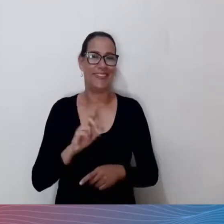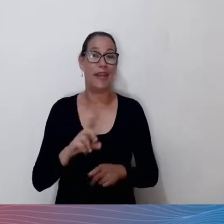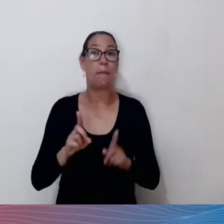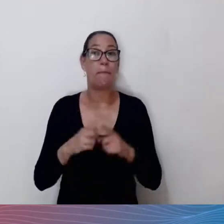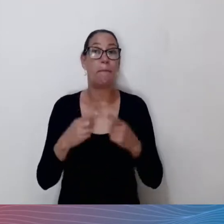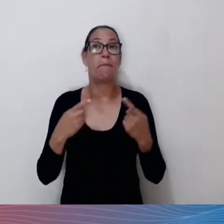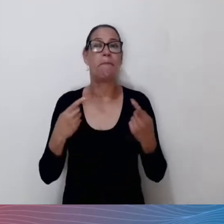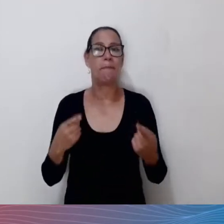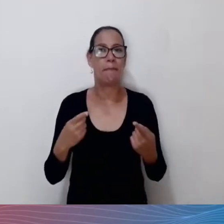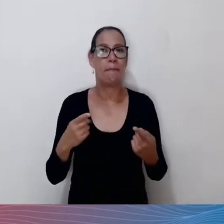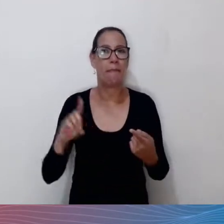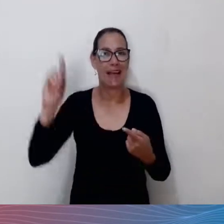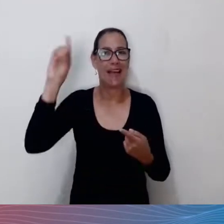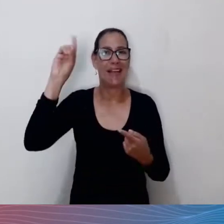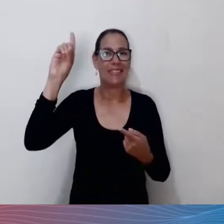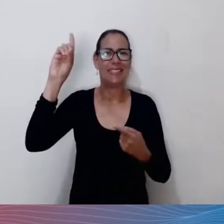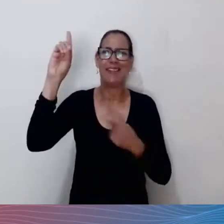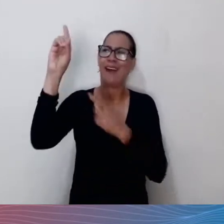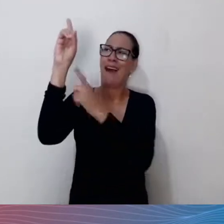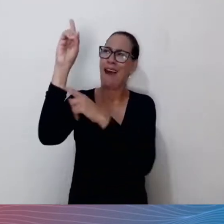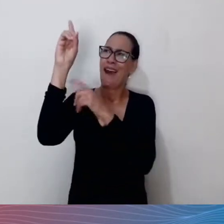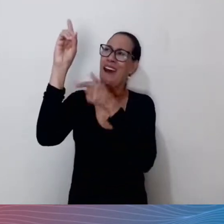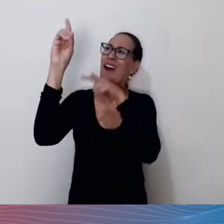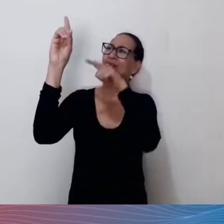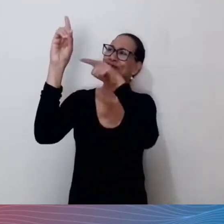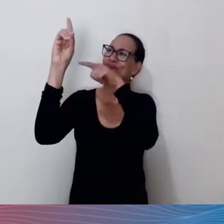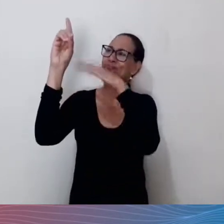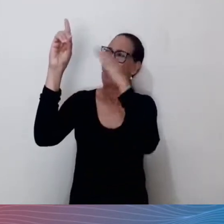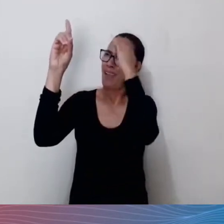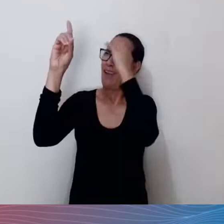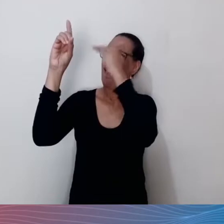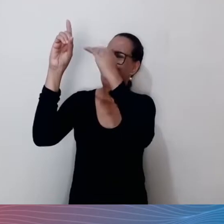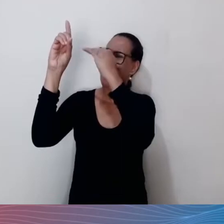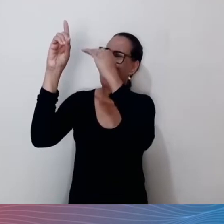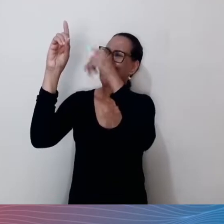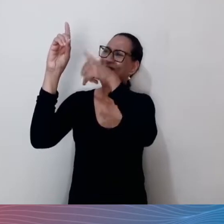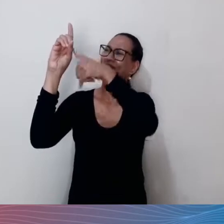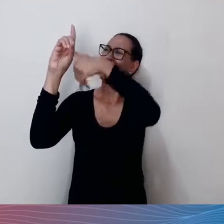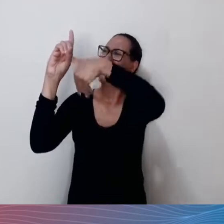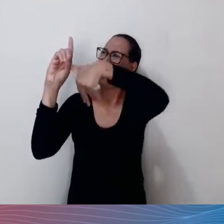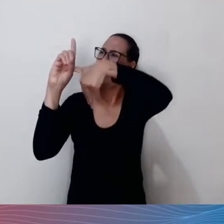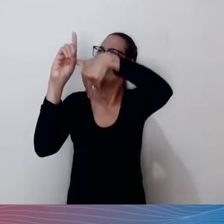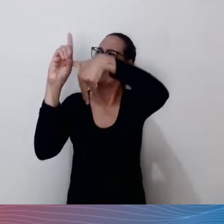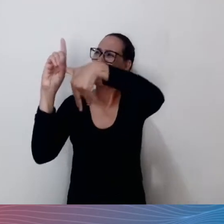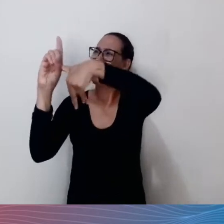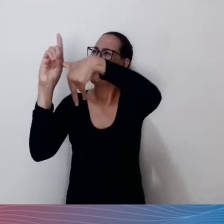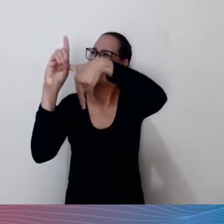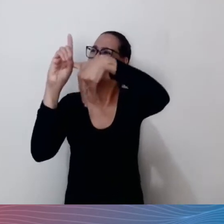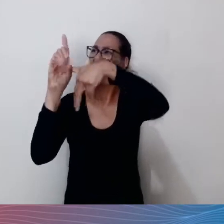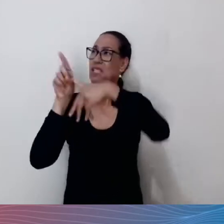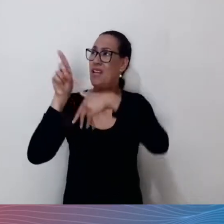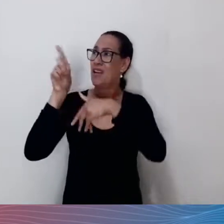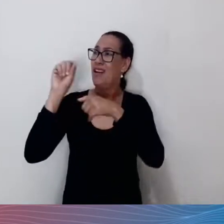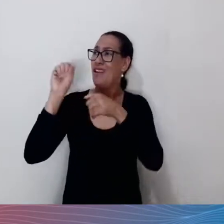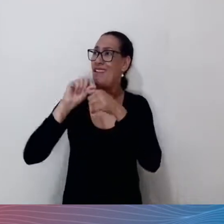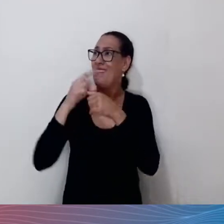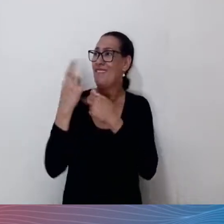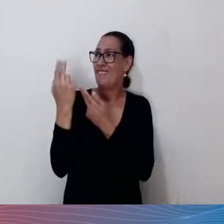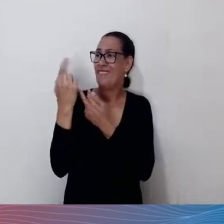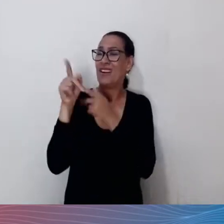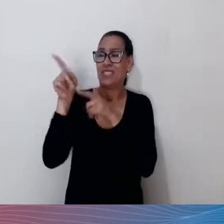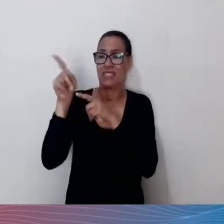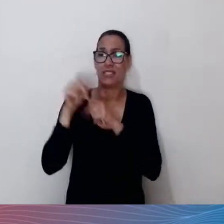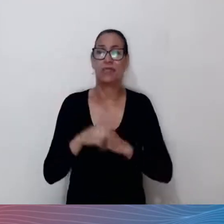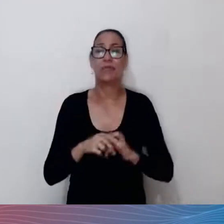poder de Deus, não em si mesmo, tá? Então, versículo 5 diz assim, vou ler desde o 4. E é por intermédio de Cristo